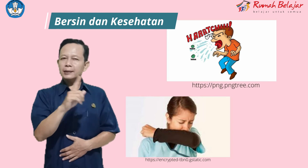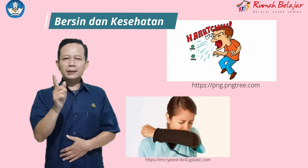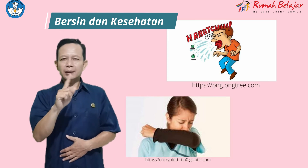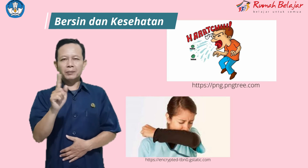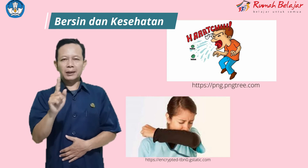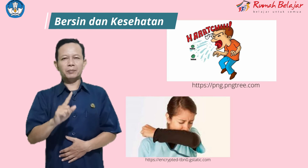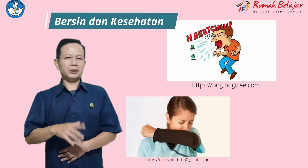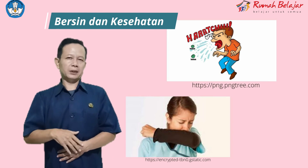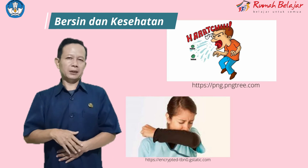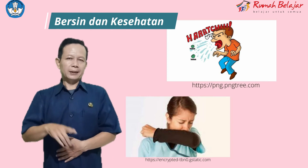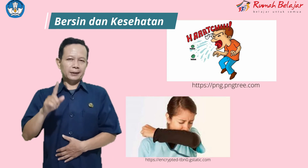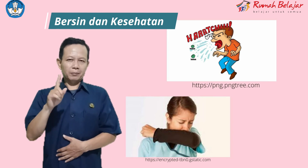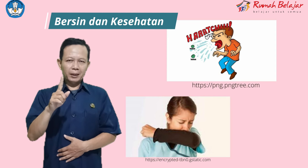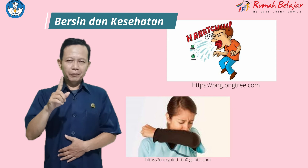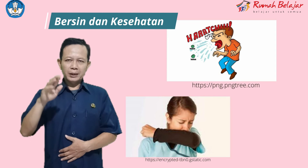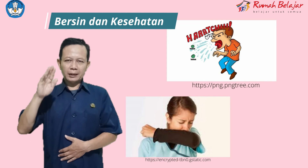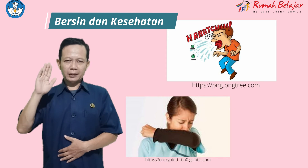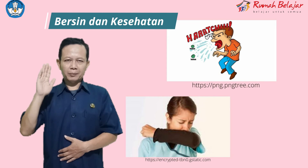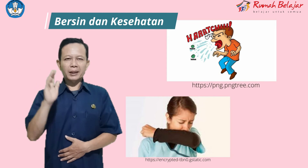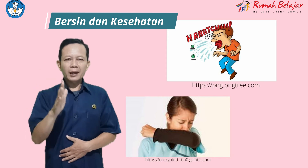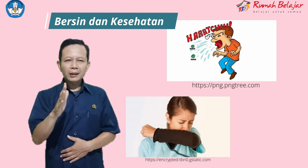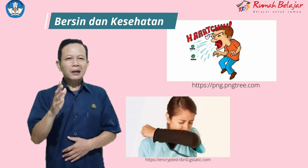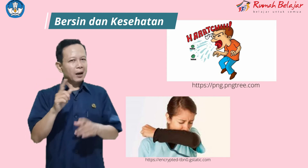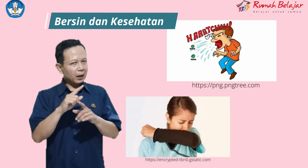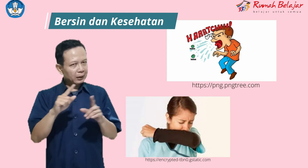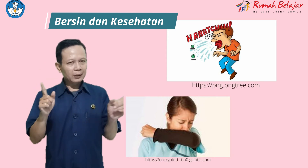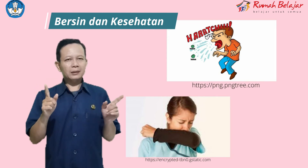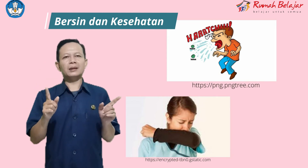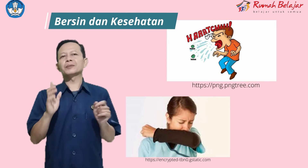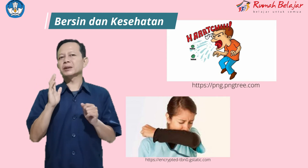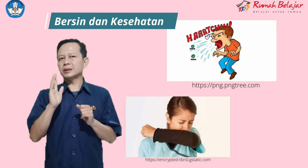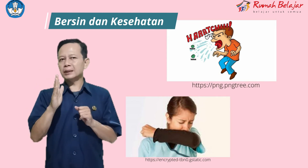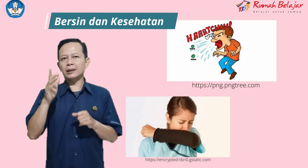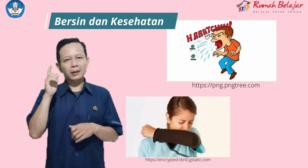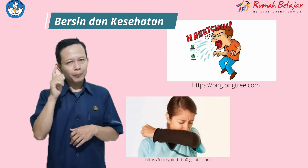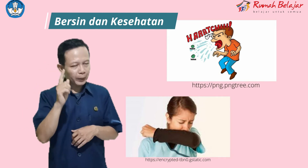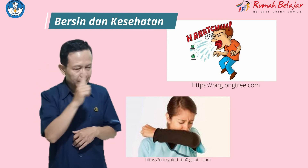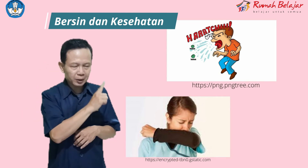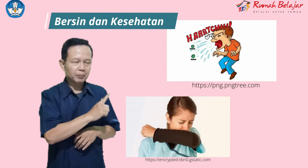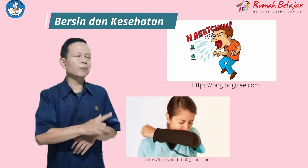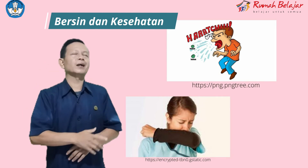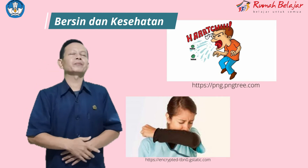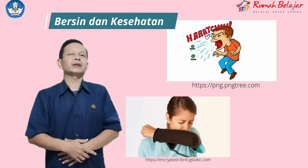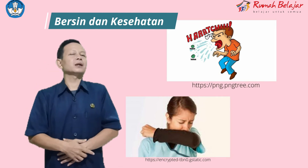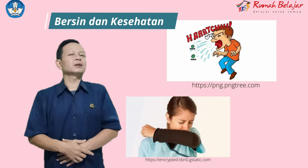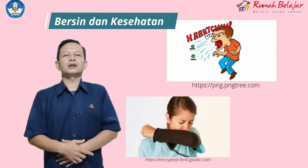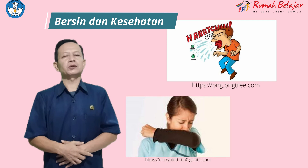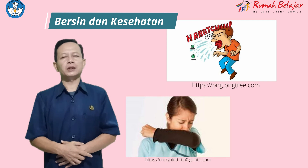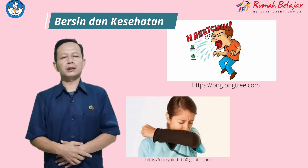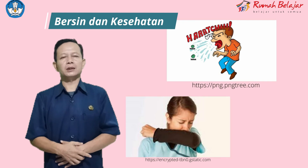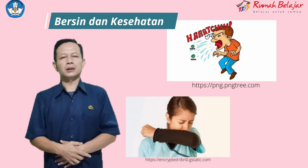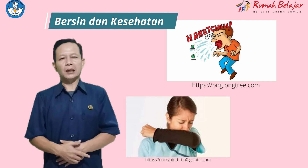sebaiknya kita tidak menahan bersin. Sebab jika kita menahan, ada di antaranya bersin yang dapat menyebabkan